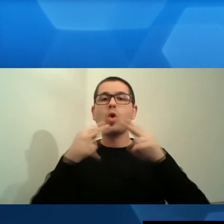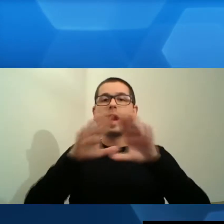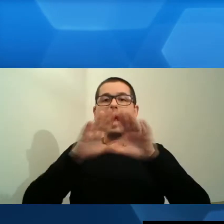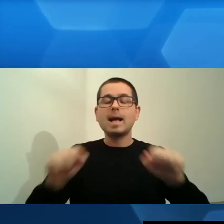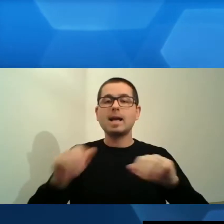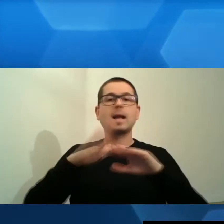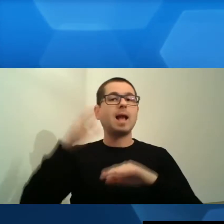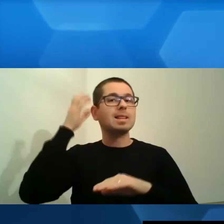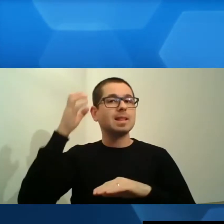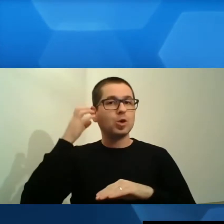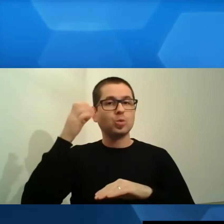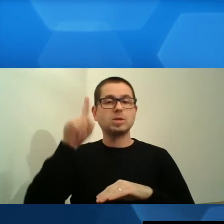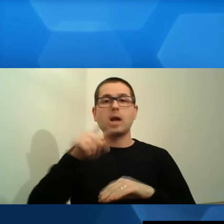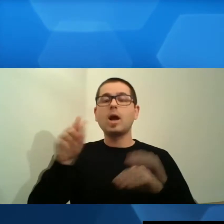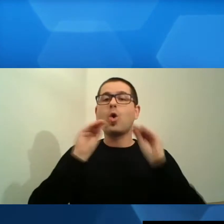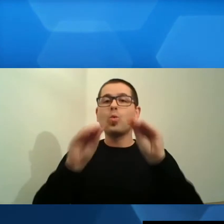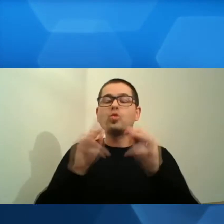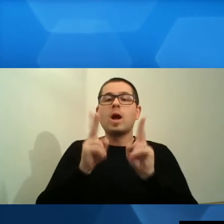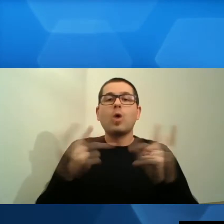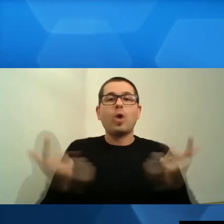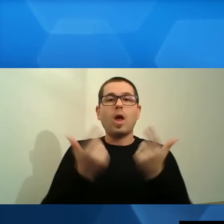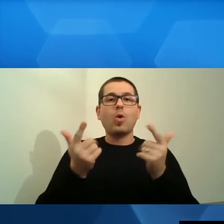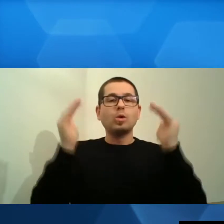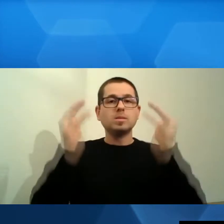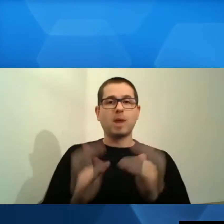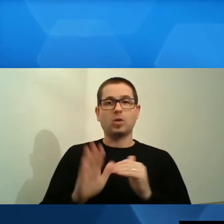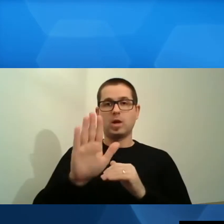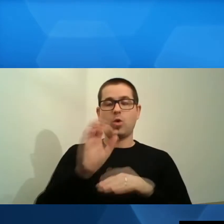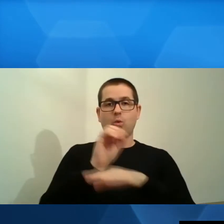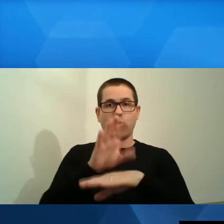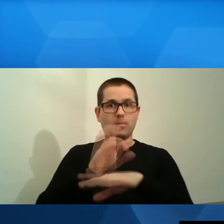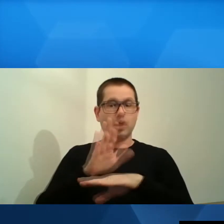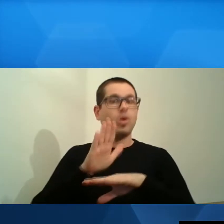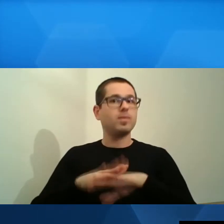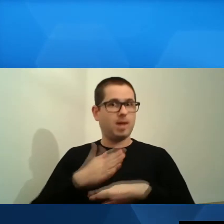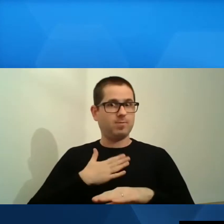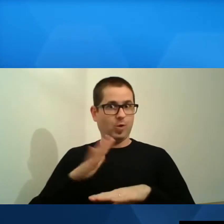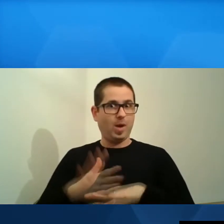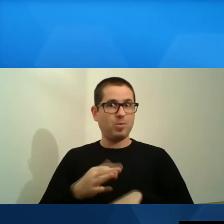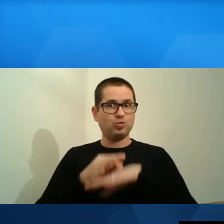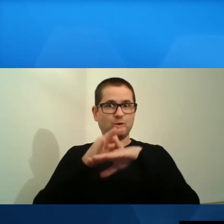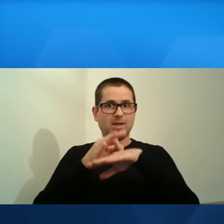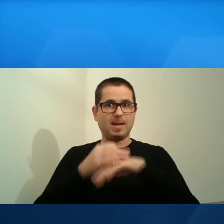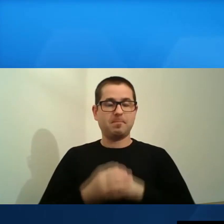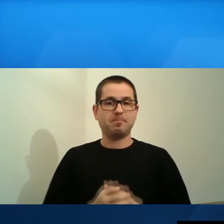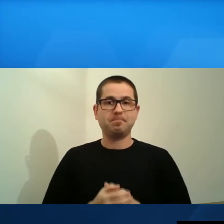človekovo reagiranje na tinnitus in ga uči, kako lahko zmanjša njegov vpliv na svoje počutje.